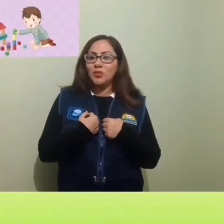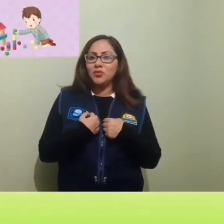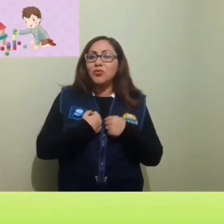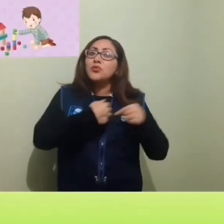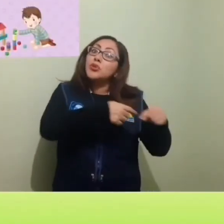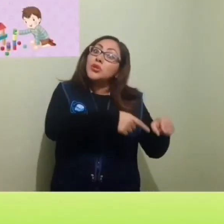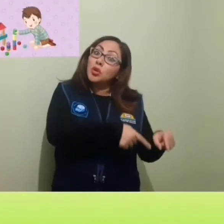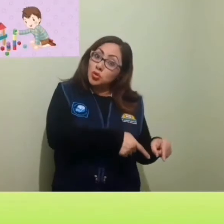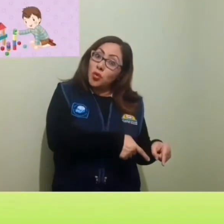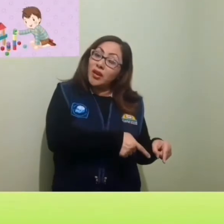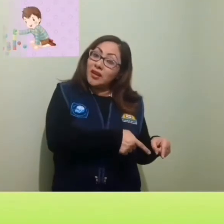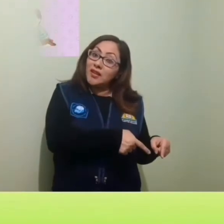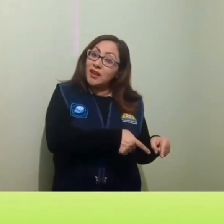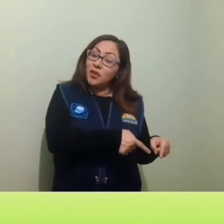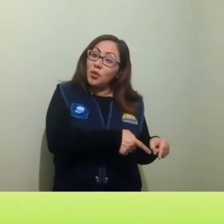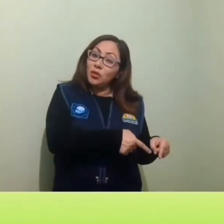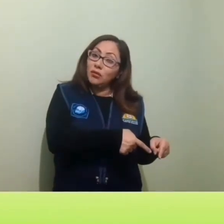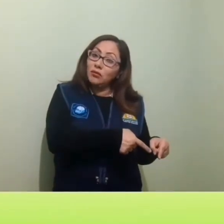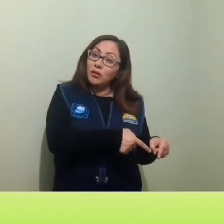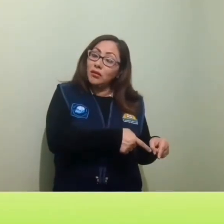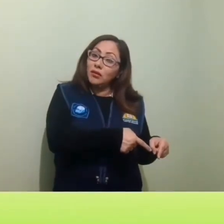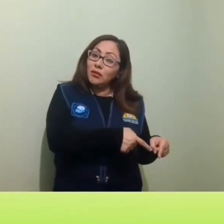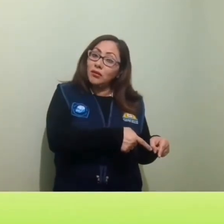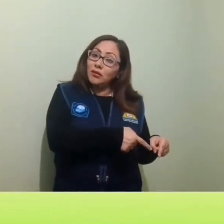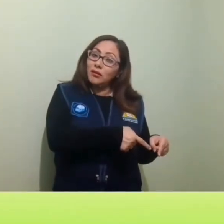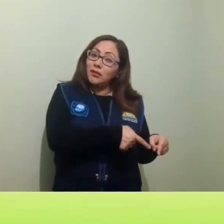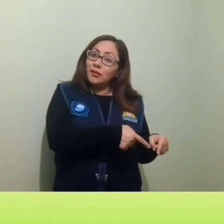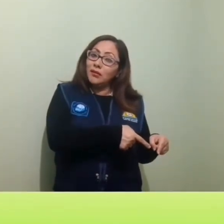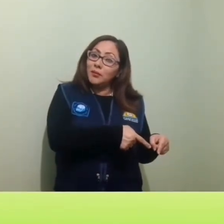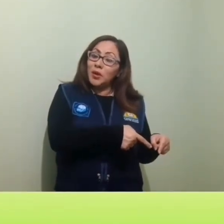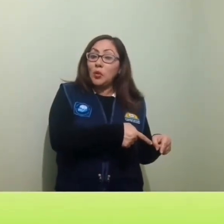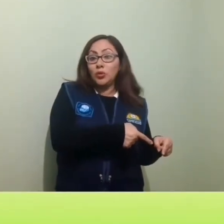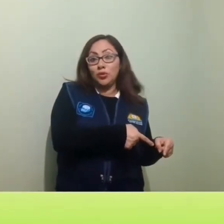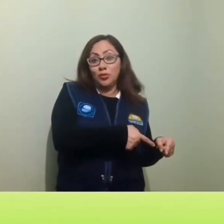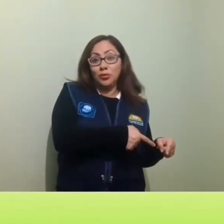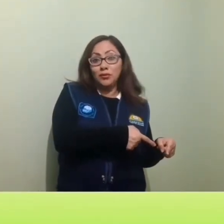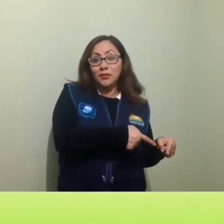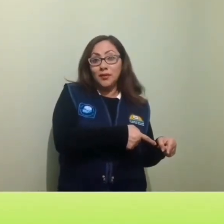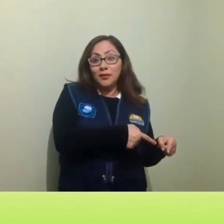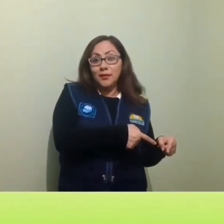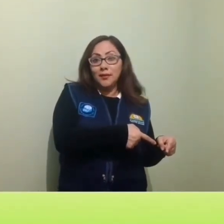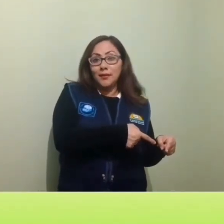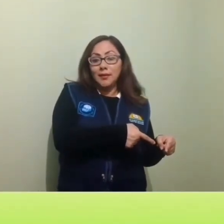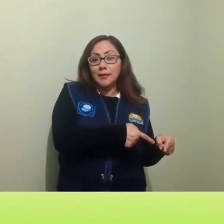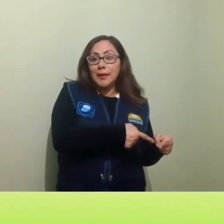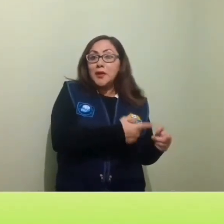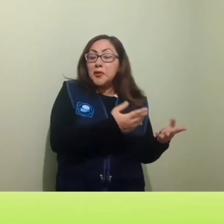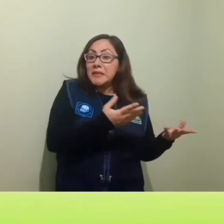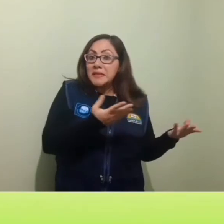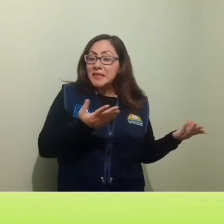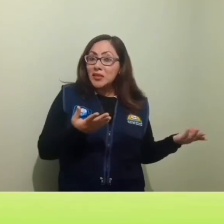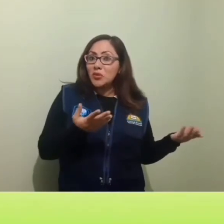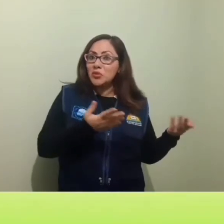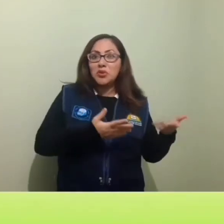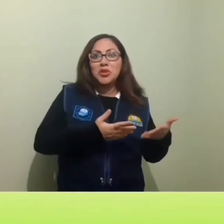¿Nuestros hijos juegan el día de hoy? Pregunto yo Claro que sí, nuestros chicos